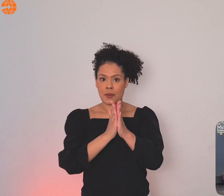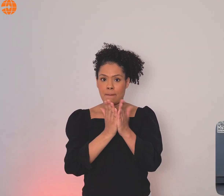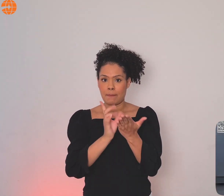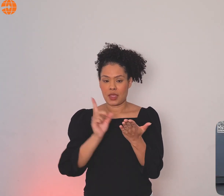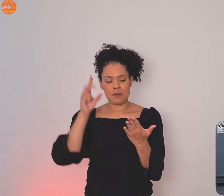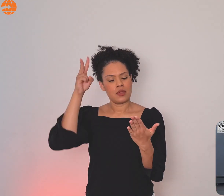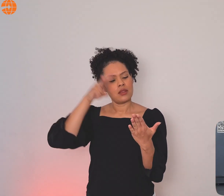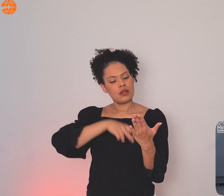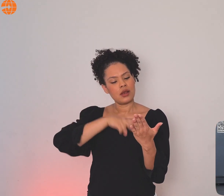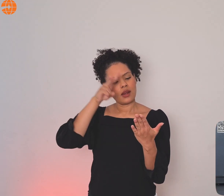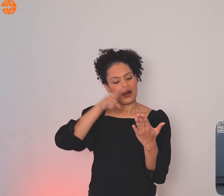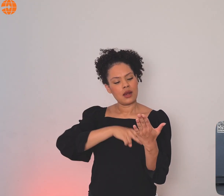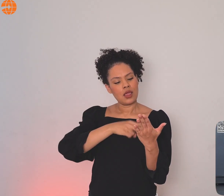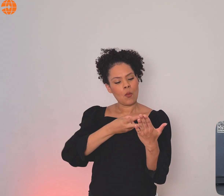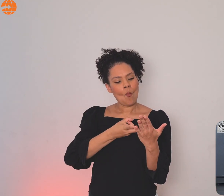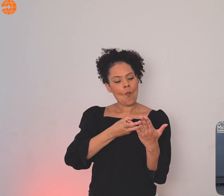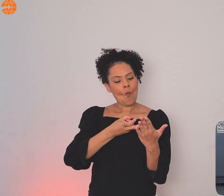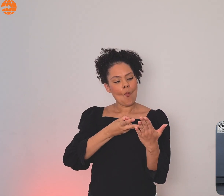depois você vive a Bíblia.